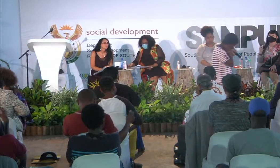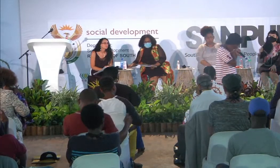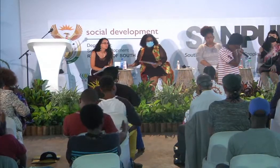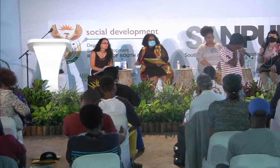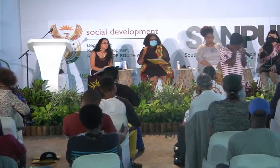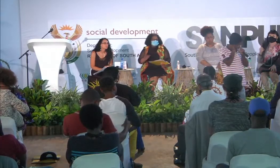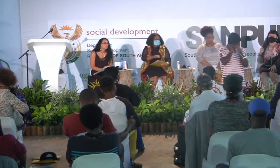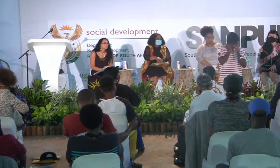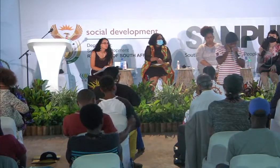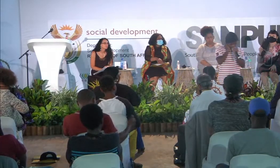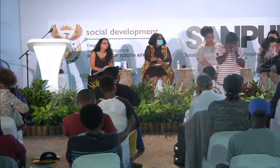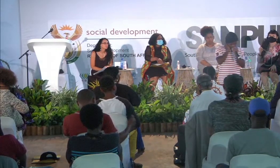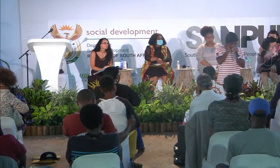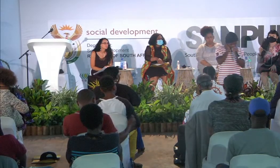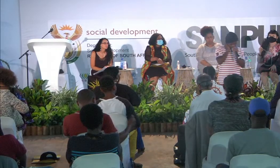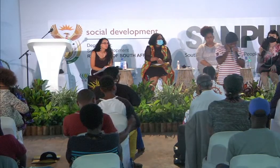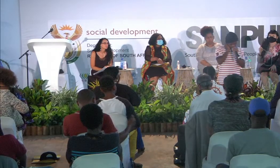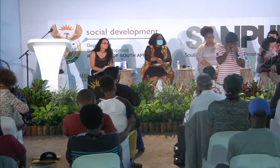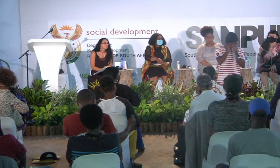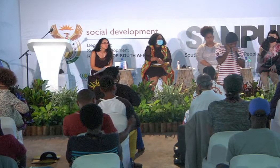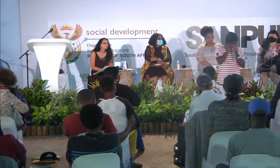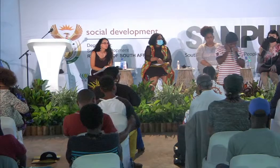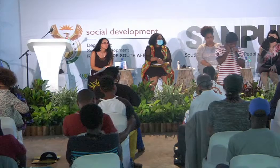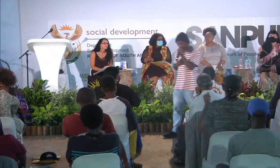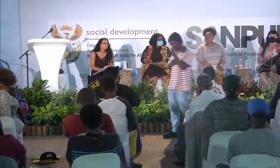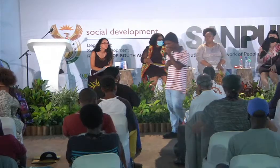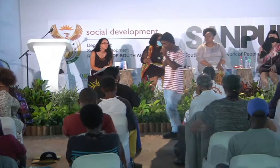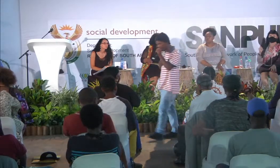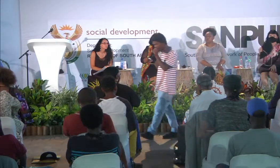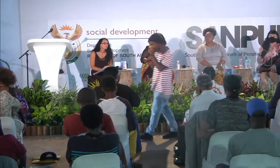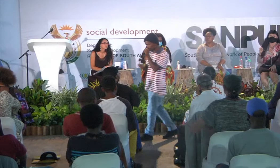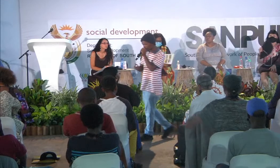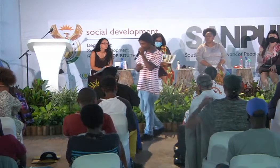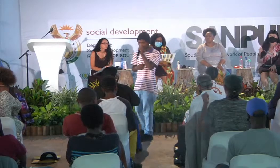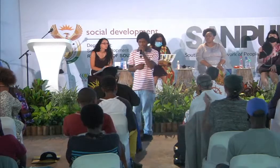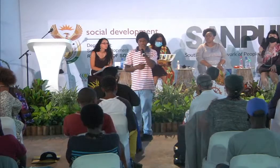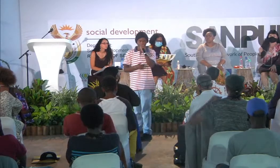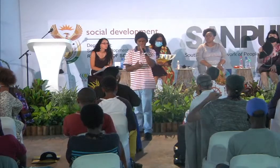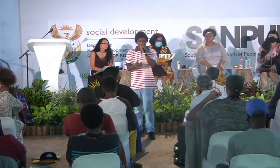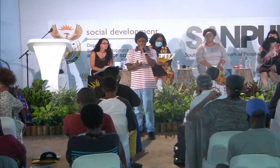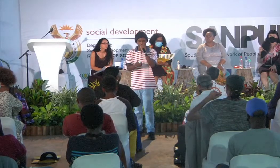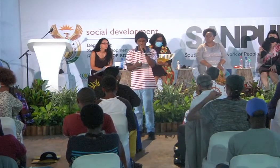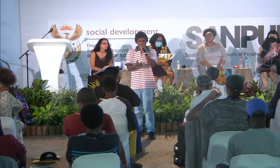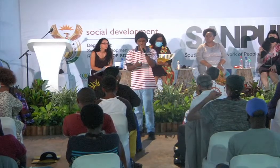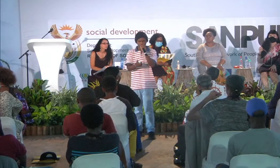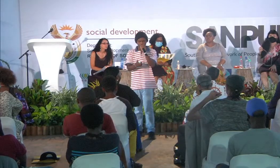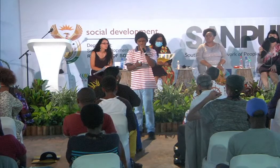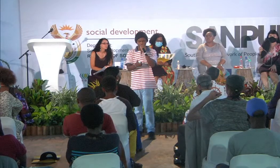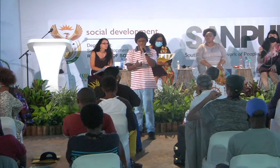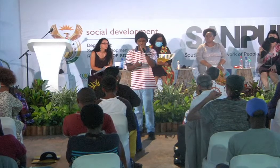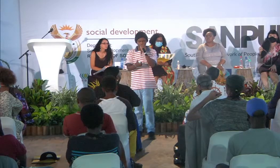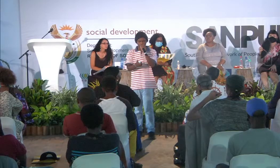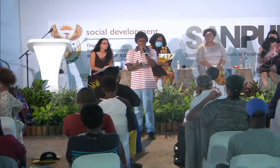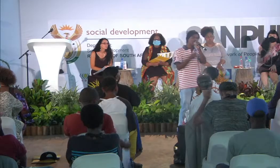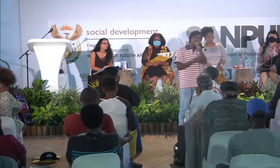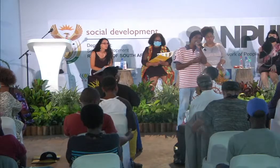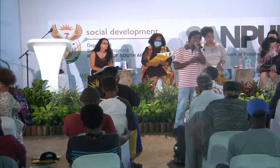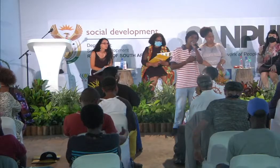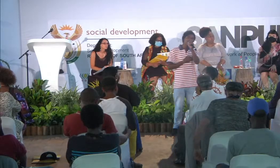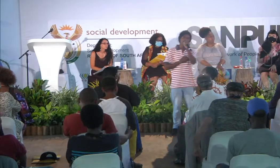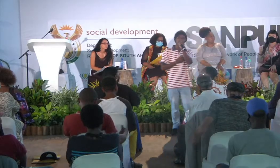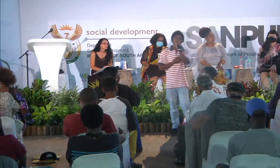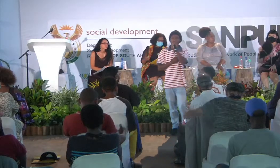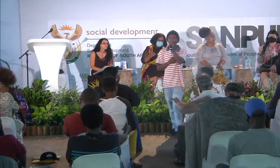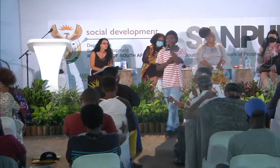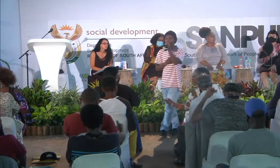nje futhi akusazi ngoba manje ujikelwa namkani so ivari kumele uzibheke wena uzazi ufunani ungabothemba omunye